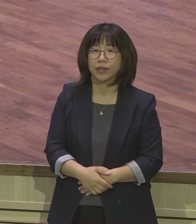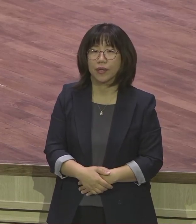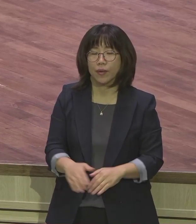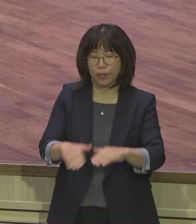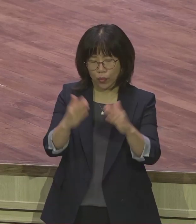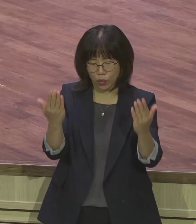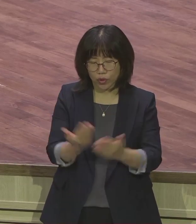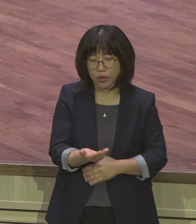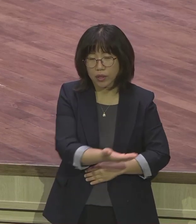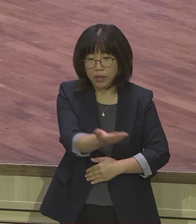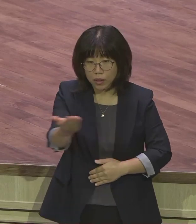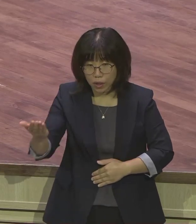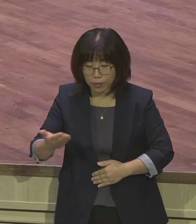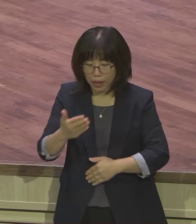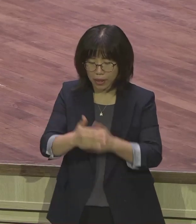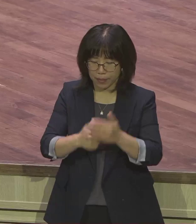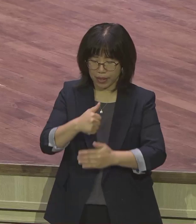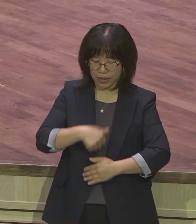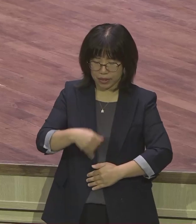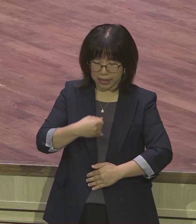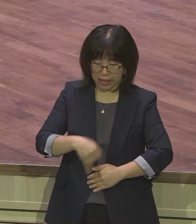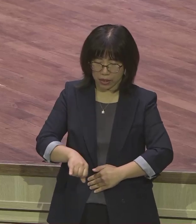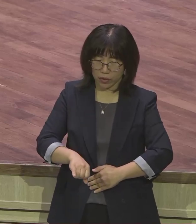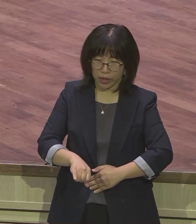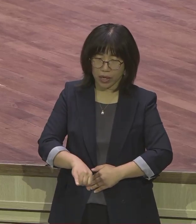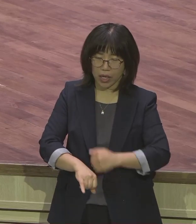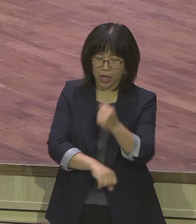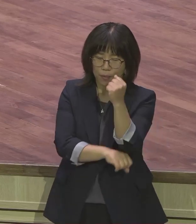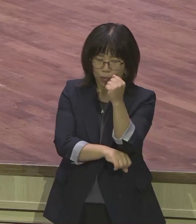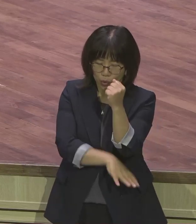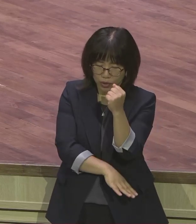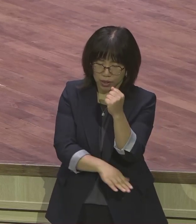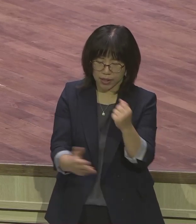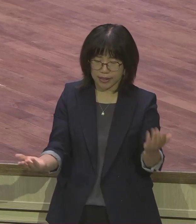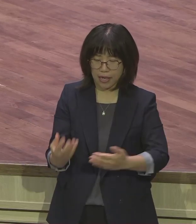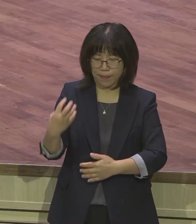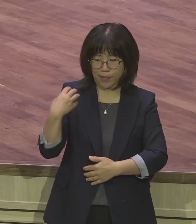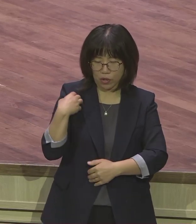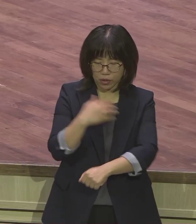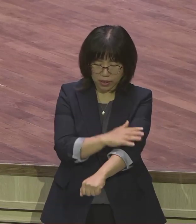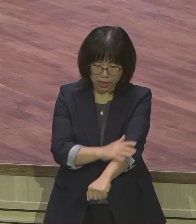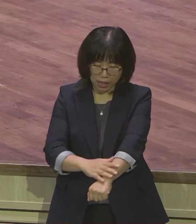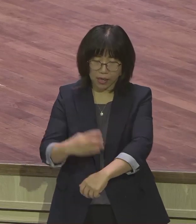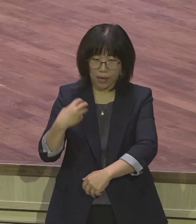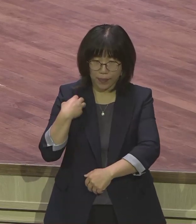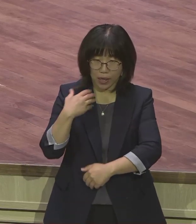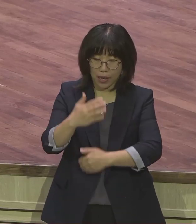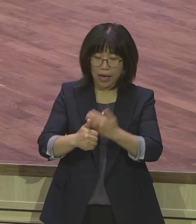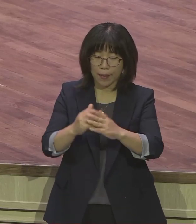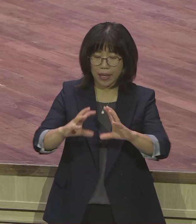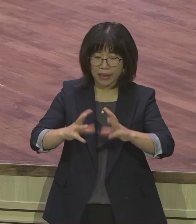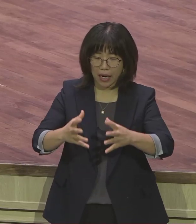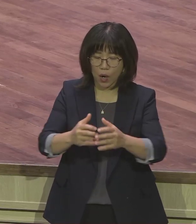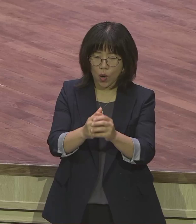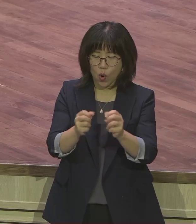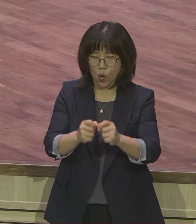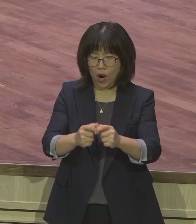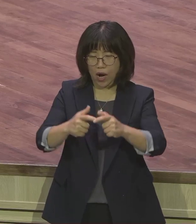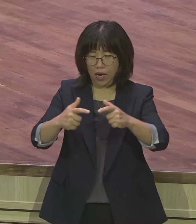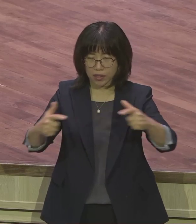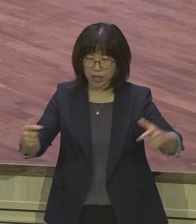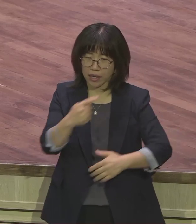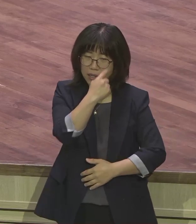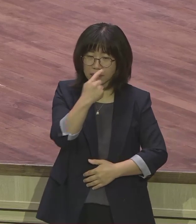모든 성도들 이런 하나님의 자녀로서의 본질적인 이 삶을 감당하면서 하나님 나라 확정해 정인들 다 되시기를 제문으로